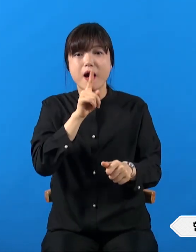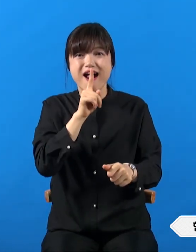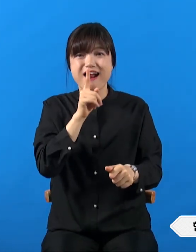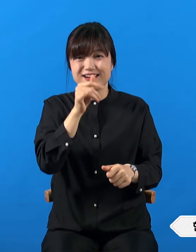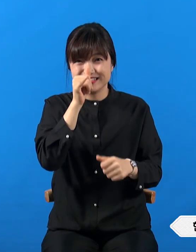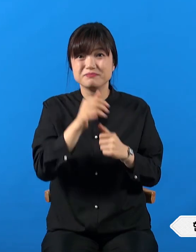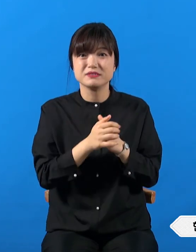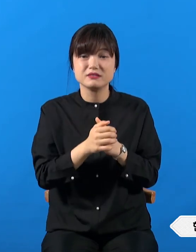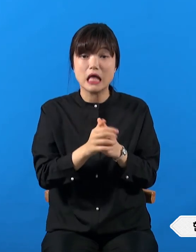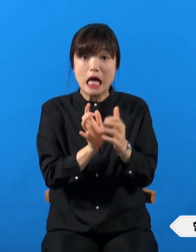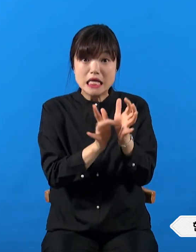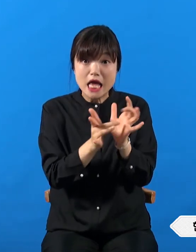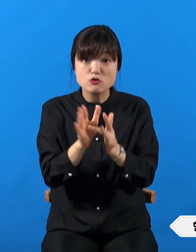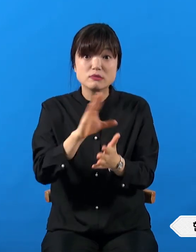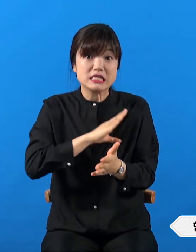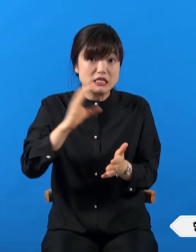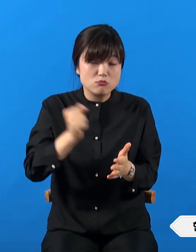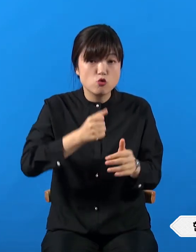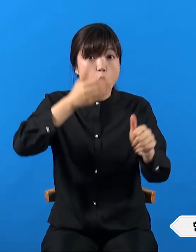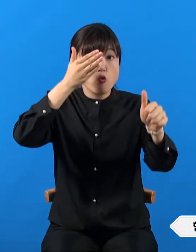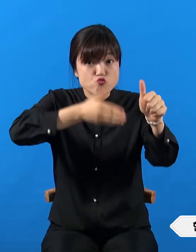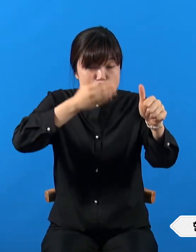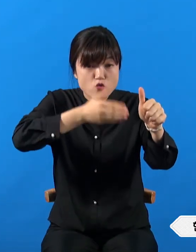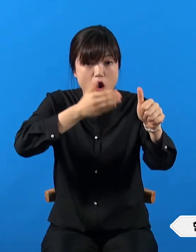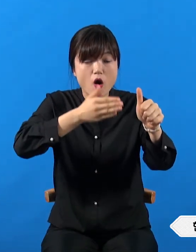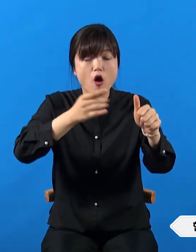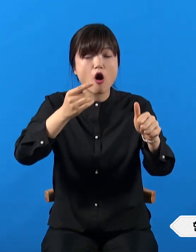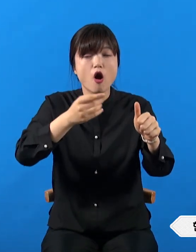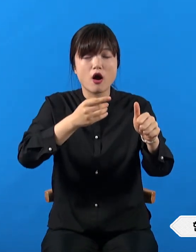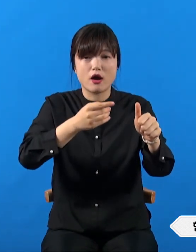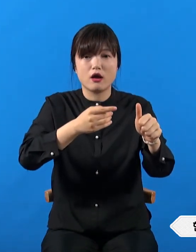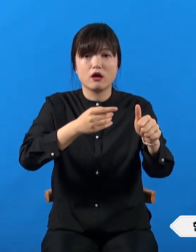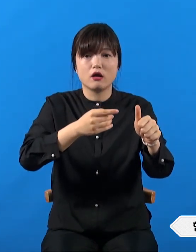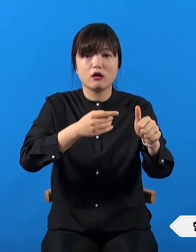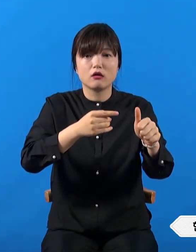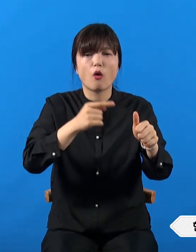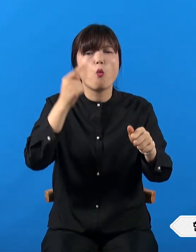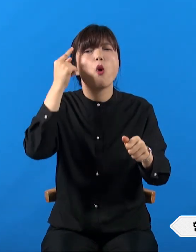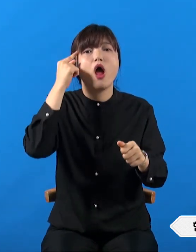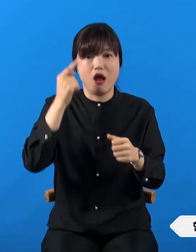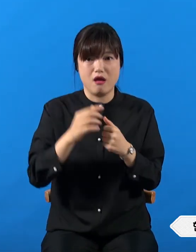계시죠. 예수님 이름으로 구하는 것이 왜 중요합니까?